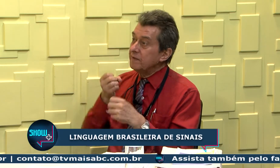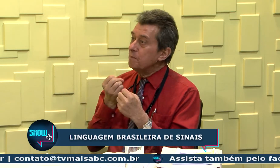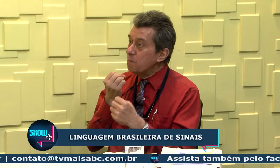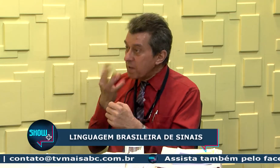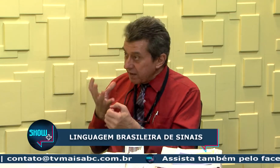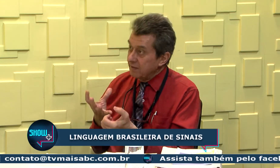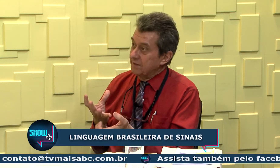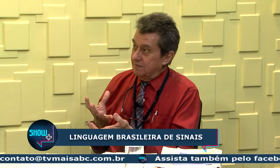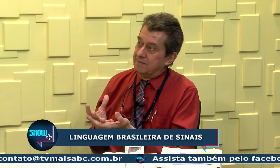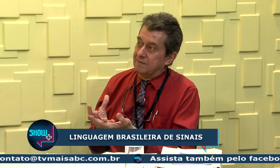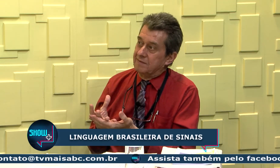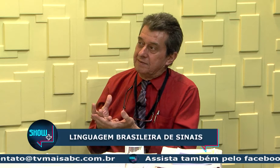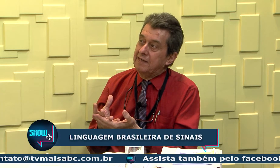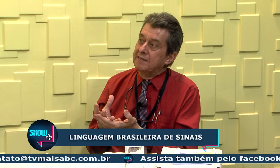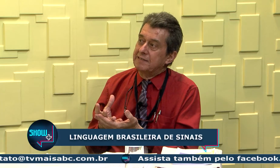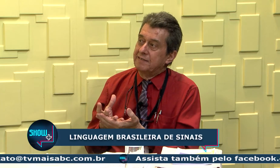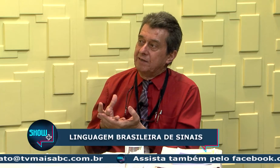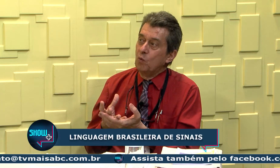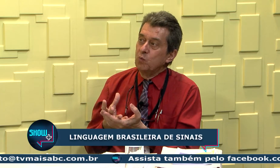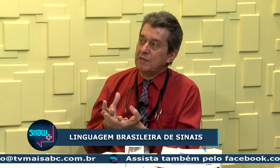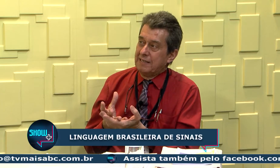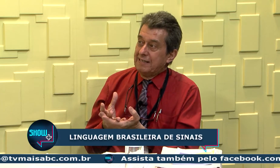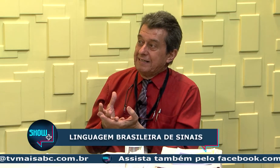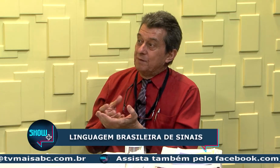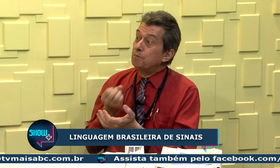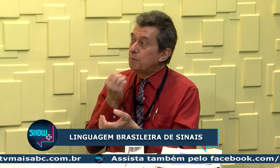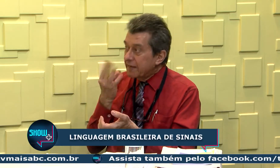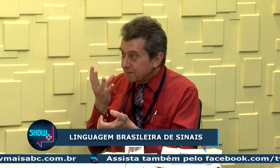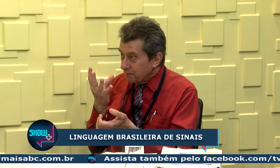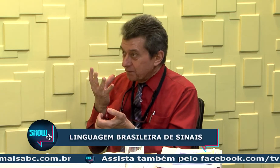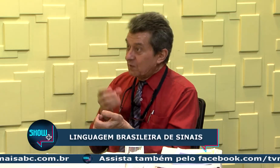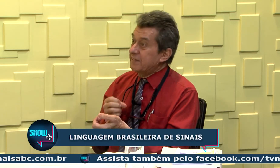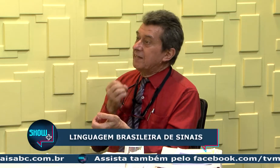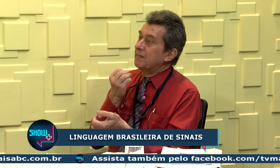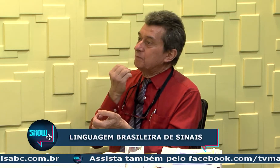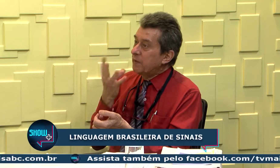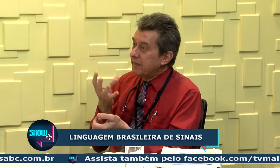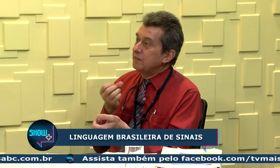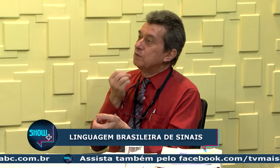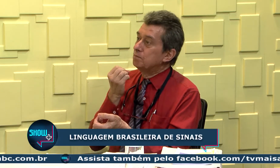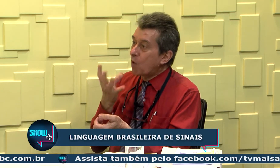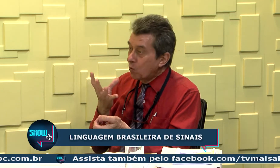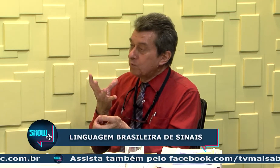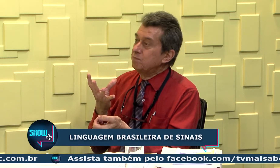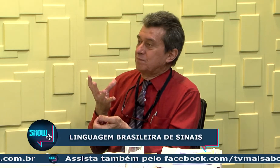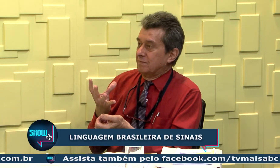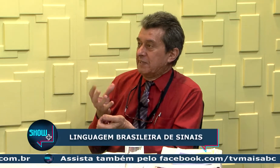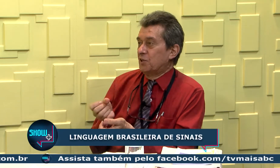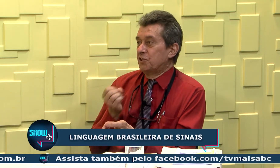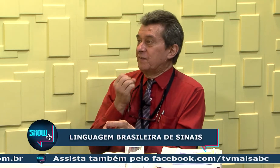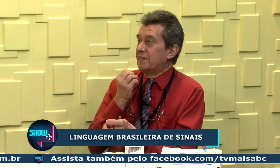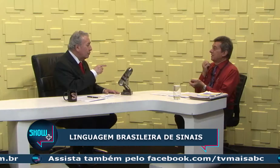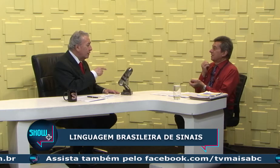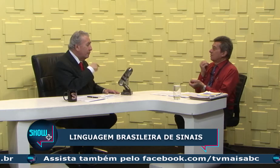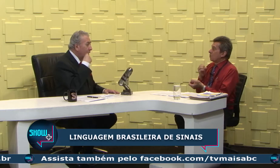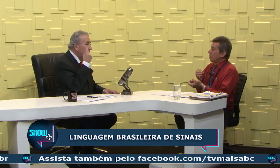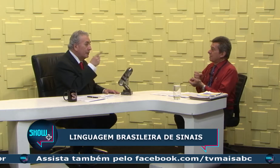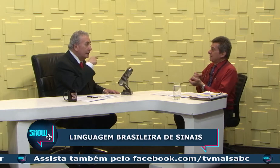bem é tão bem bem então é bem bom né eu já possa controlar